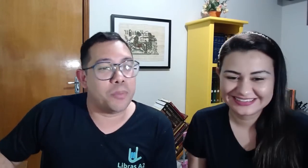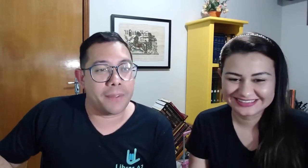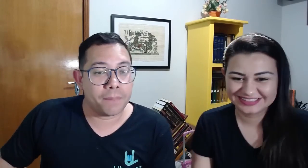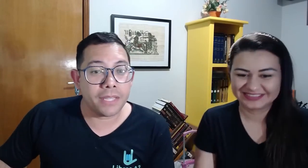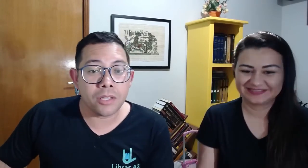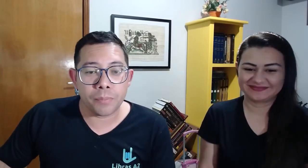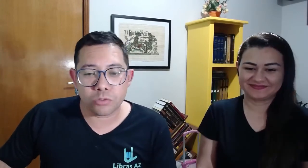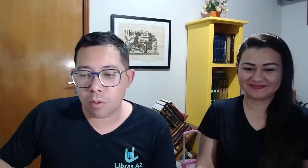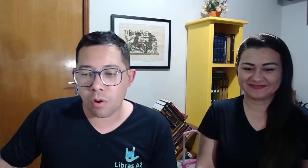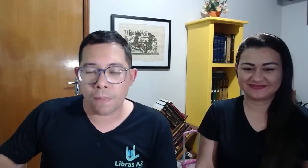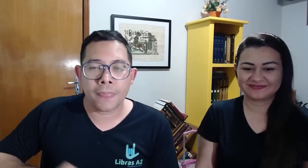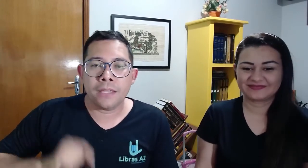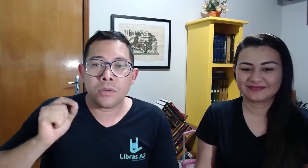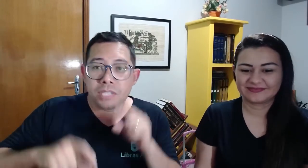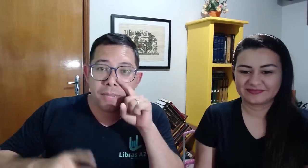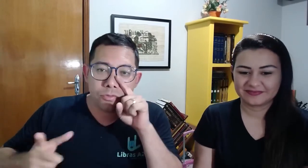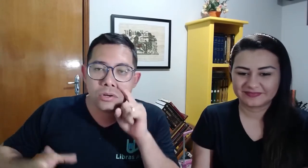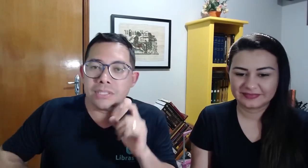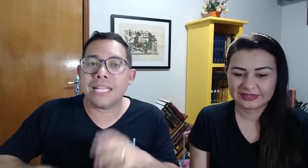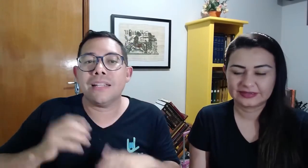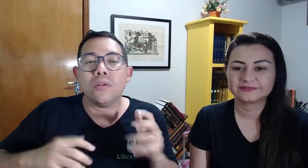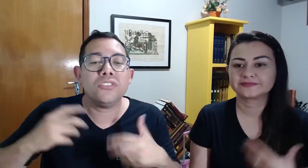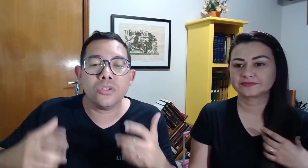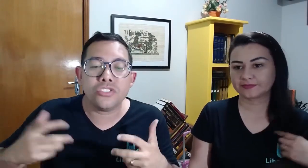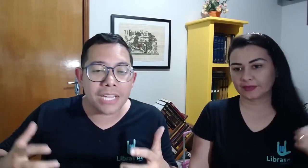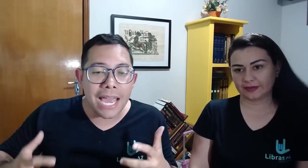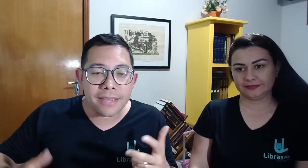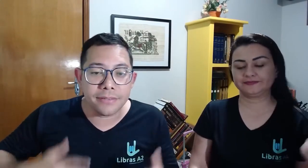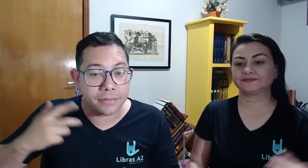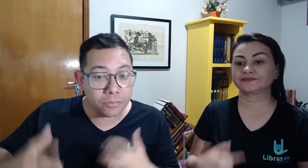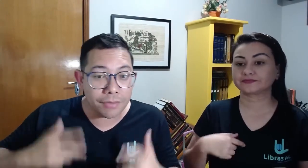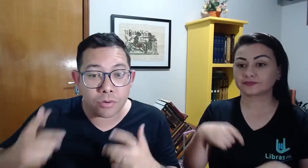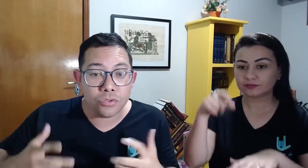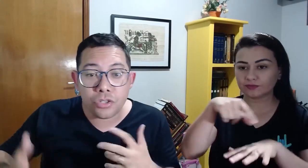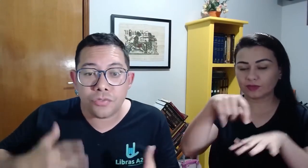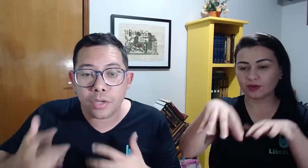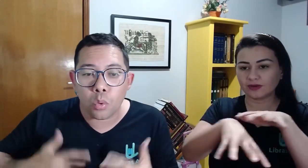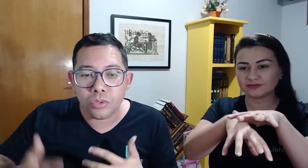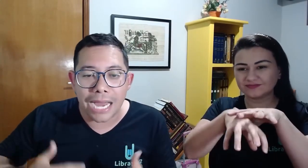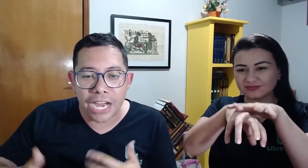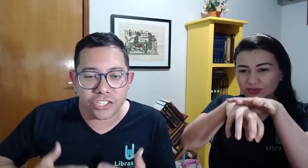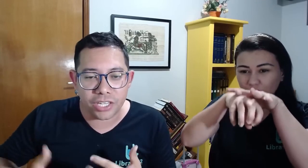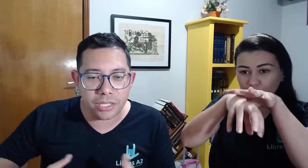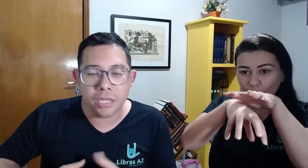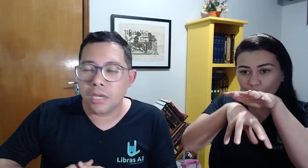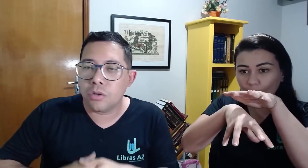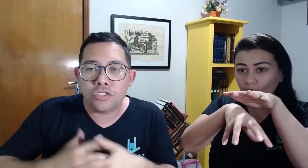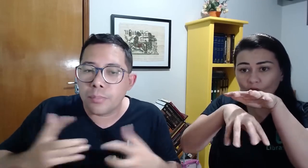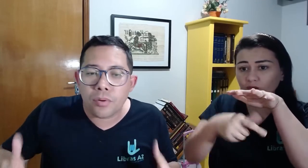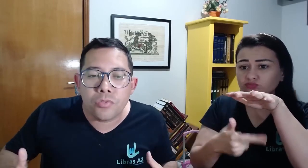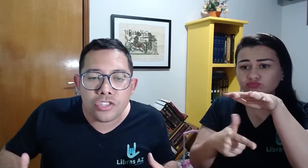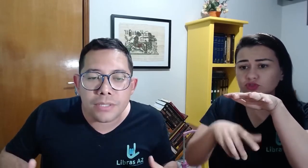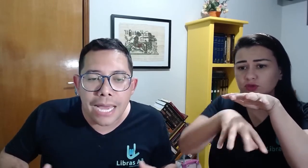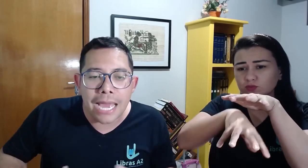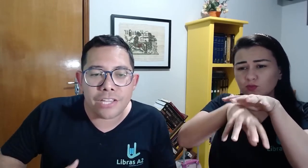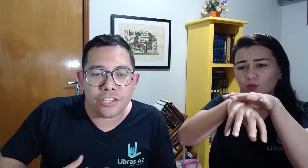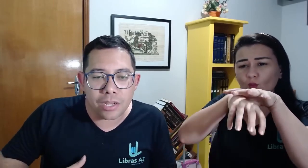bem. Então, pessoal, ó, então as sementes foram lançadas, não tinha raiz, então tava com dificuldade aí, não tinha profundidade, né? Como